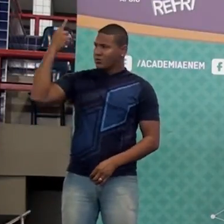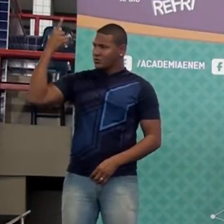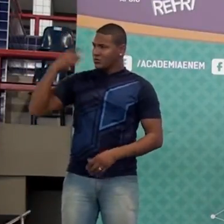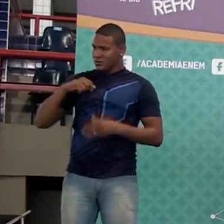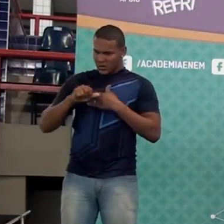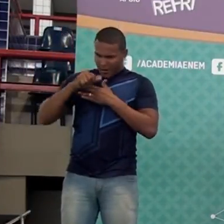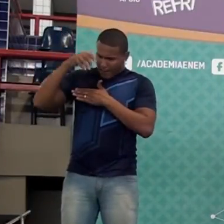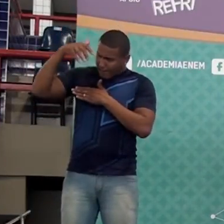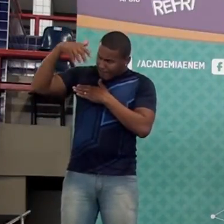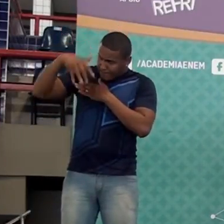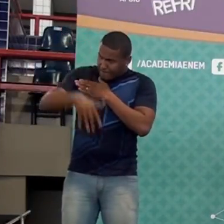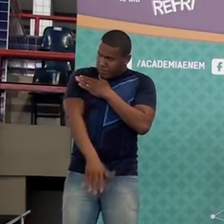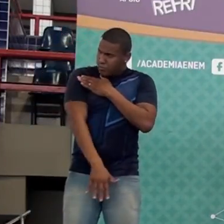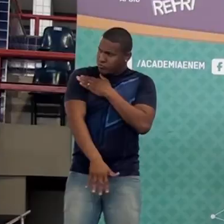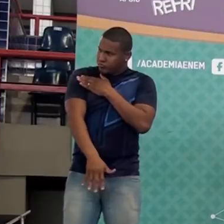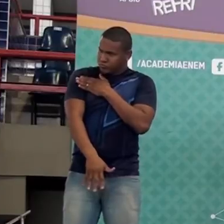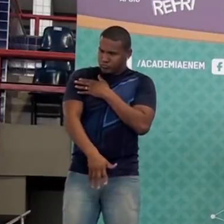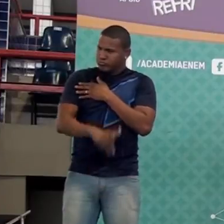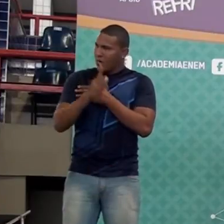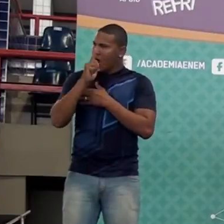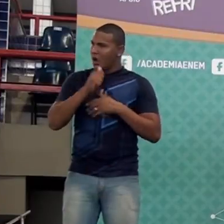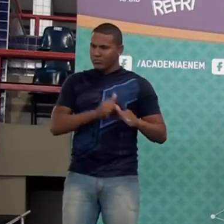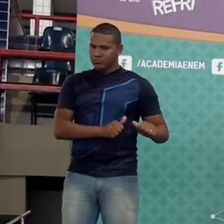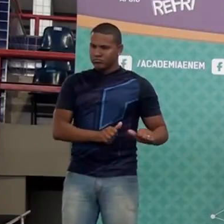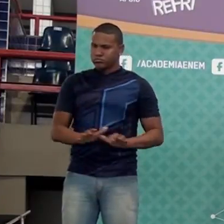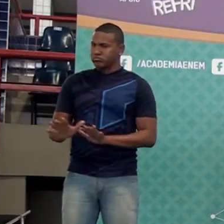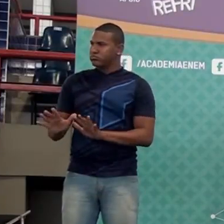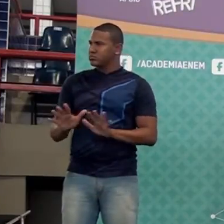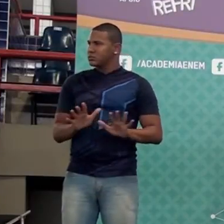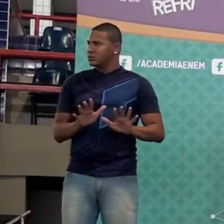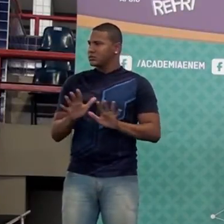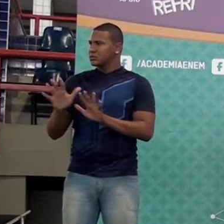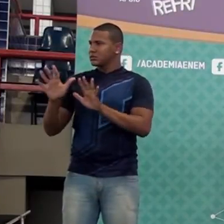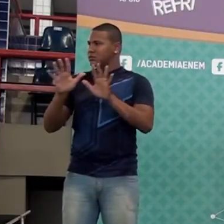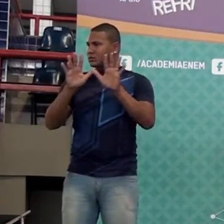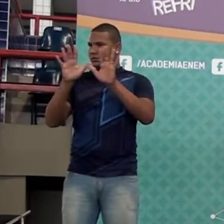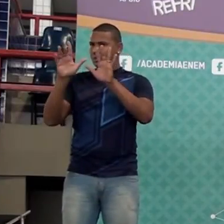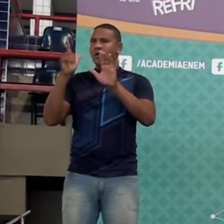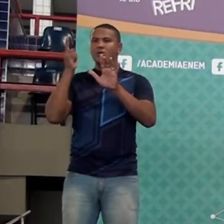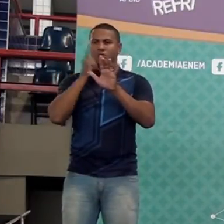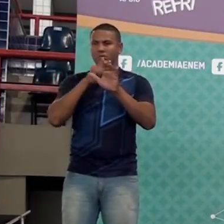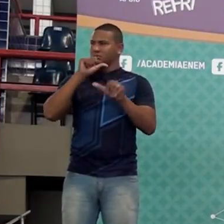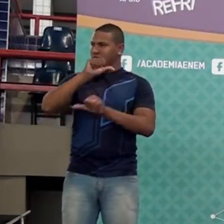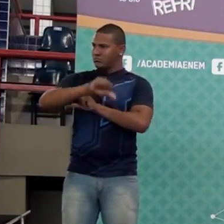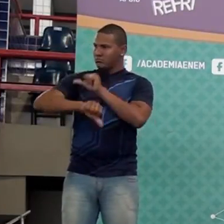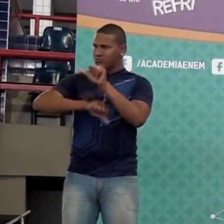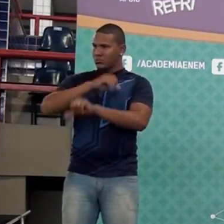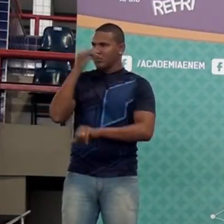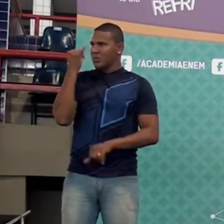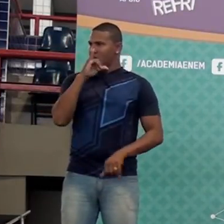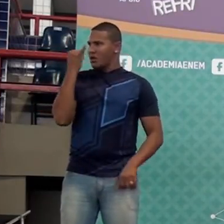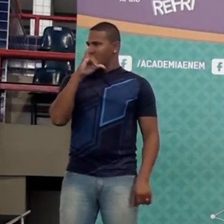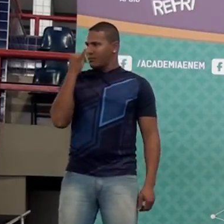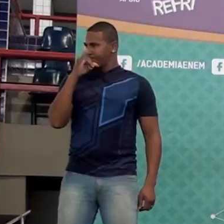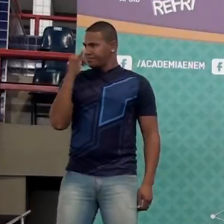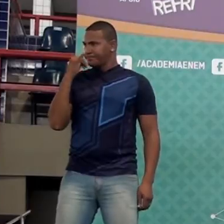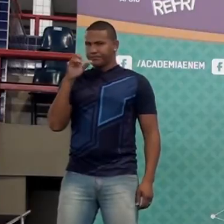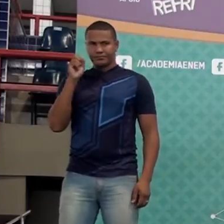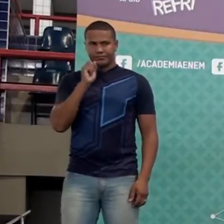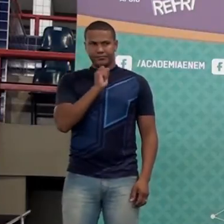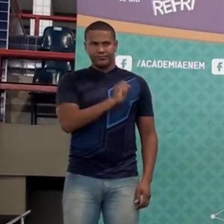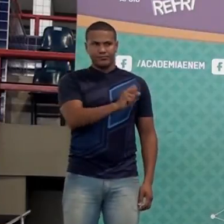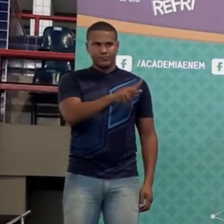embaixo, quando a água bate e evapora, aí o vapor d'água é transformado em energia elétrica. Então você tem energia